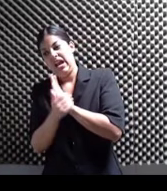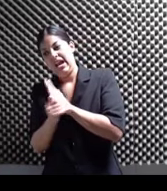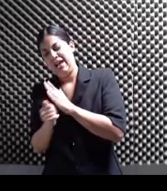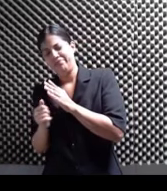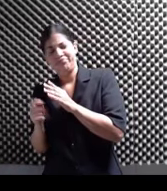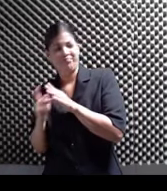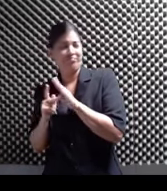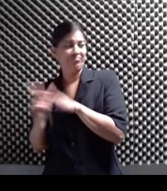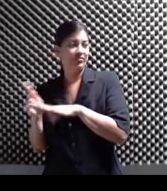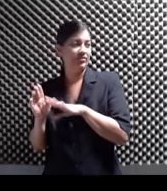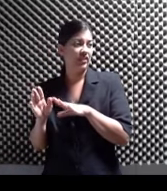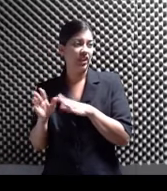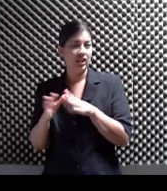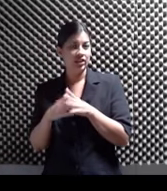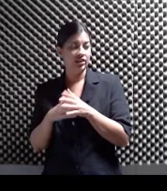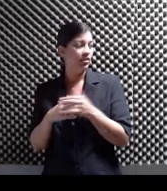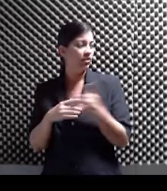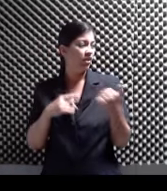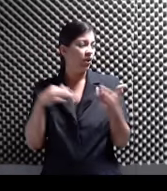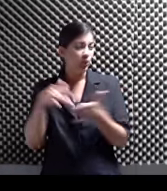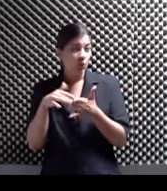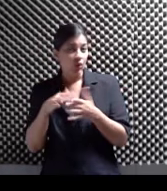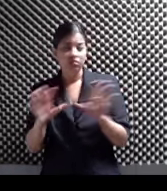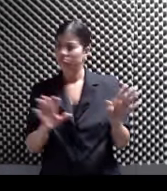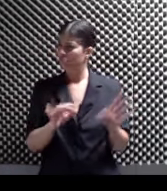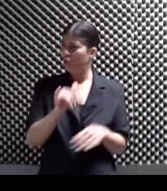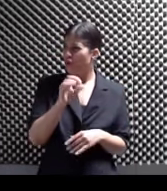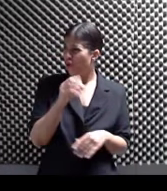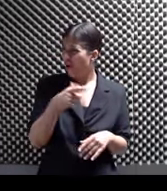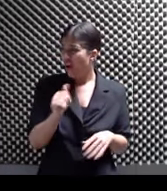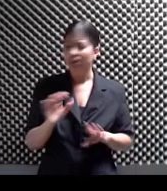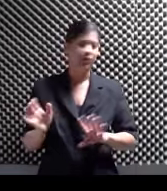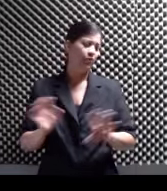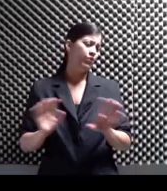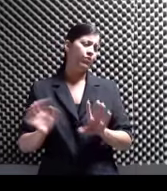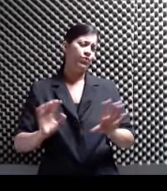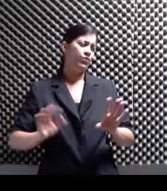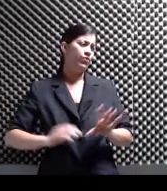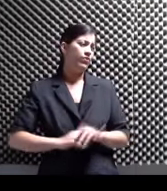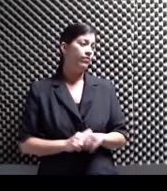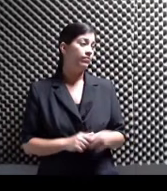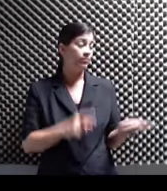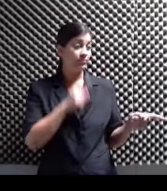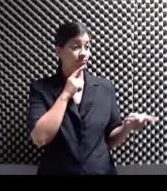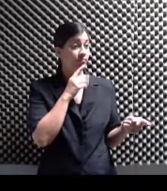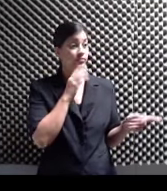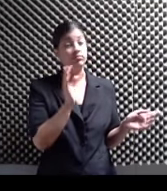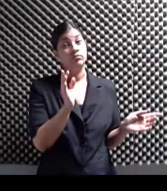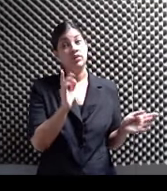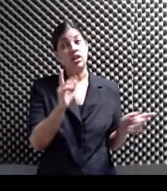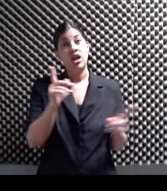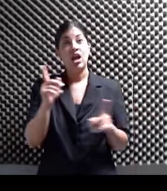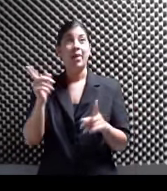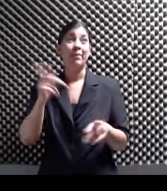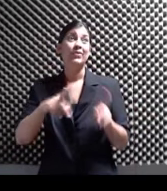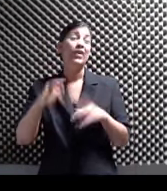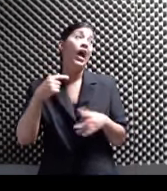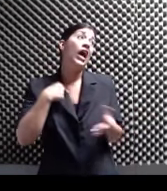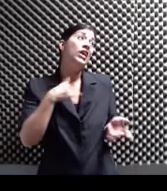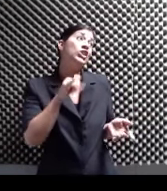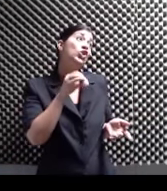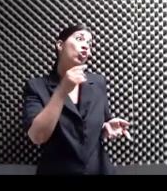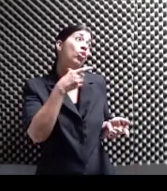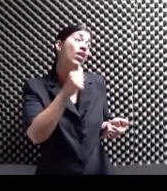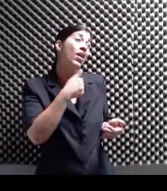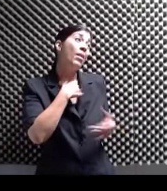Super flexibilidad ni nada por el estilo. ¿Para practicar yoga, no? No. Simplemente. No, pero está chévere aclararlo porque la gente de repente me dice, claro, ay, me llama